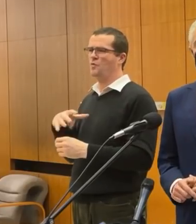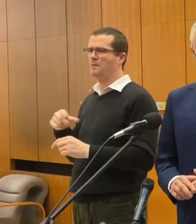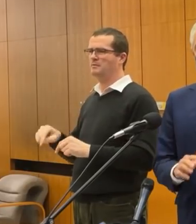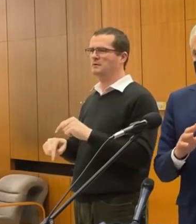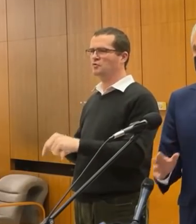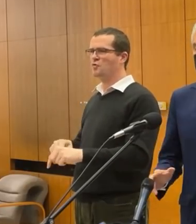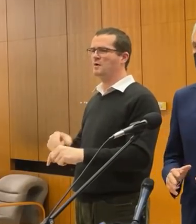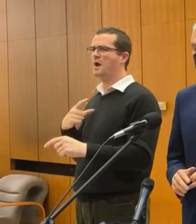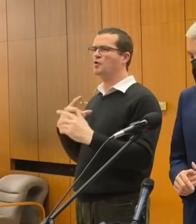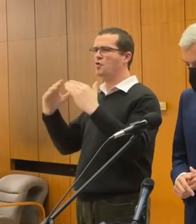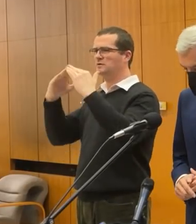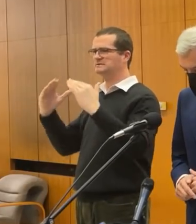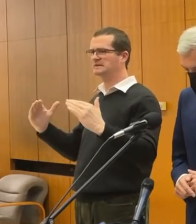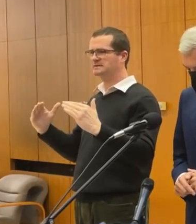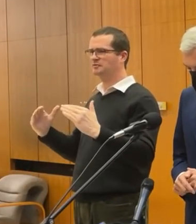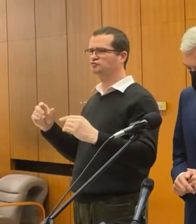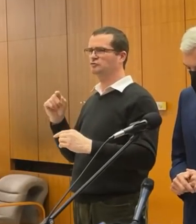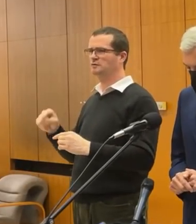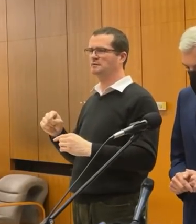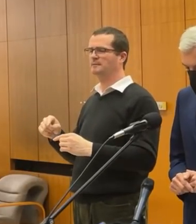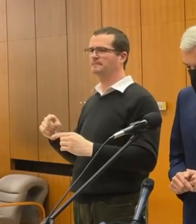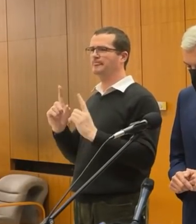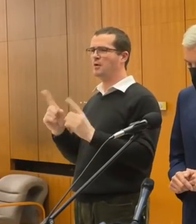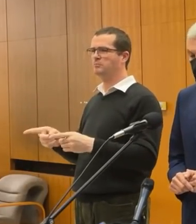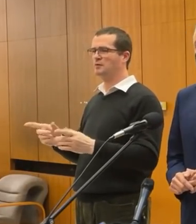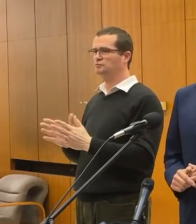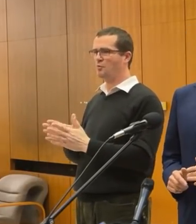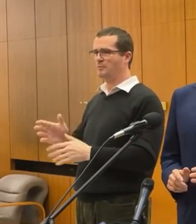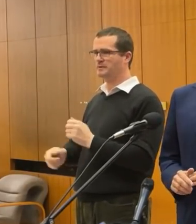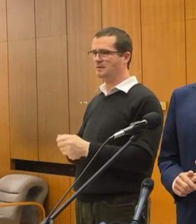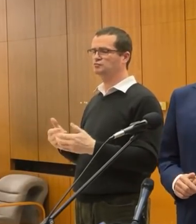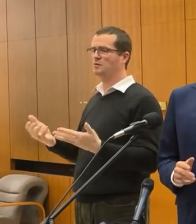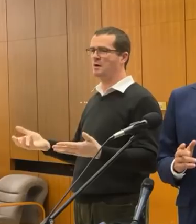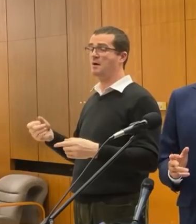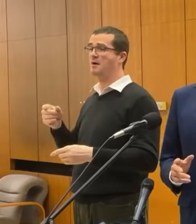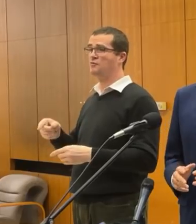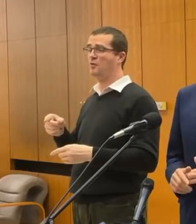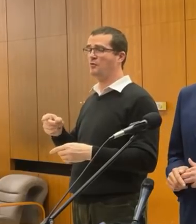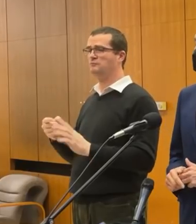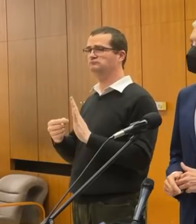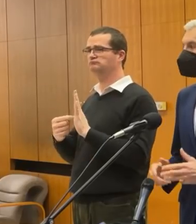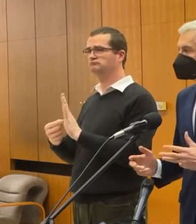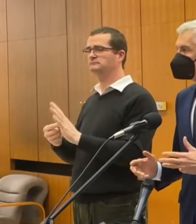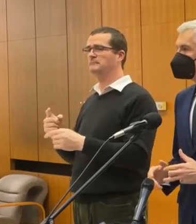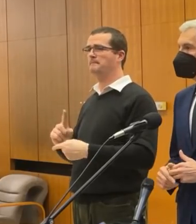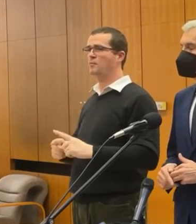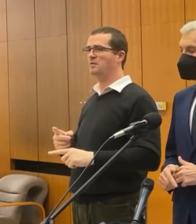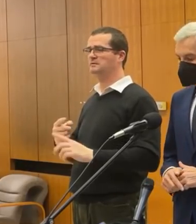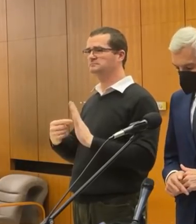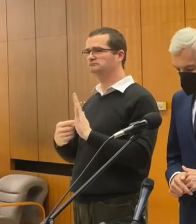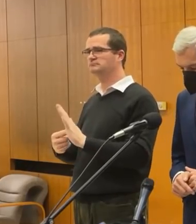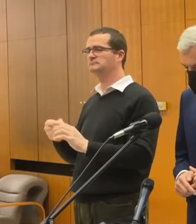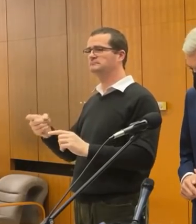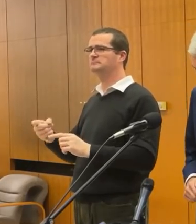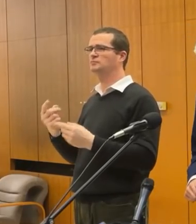krokom, ako zastrešiť túto obranú spoluprácu a de facto toľko deklarované, politicky